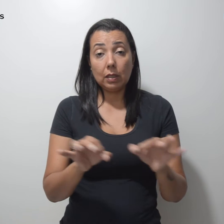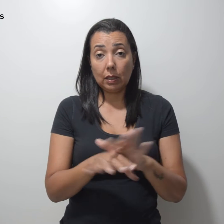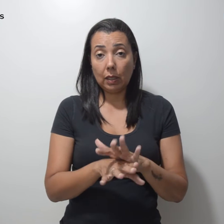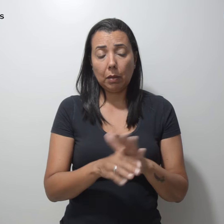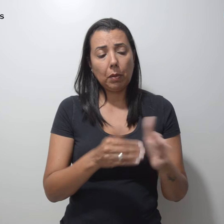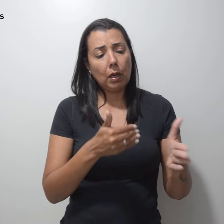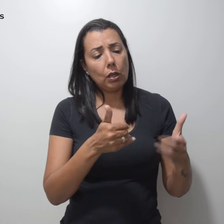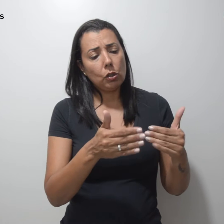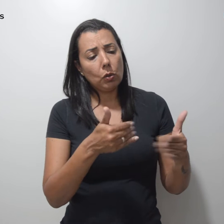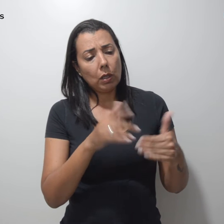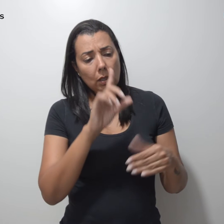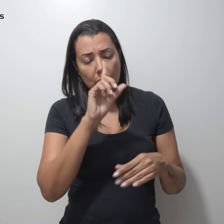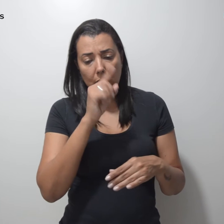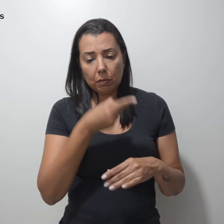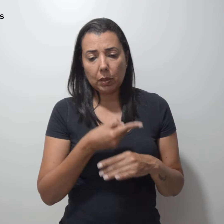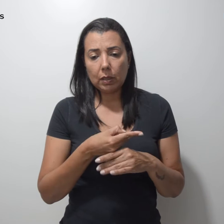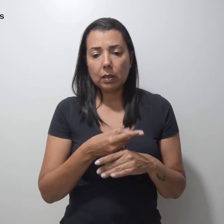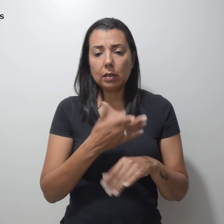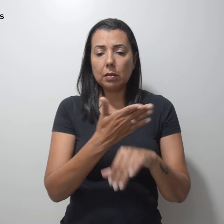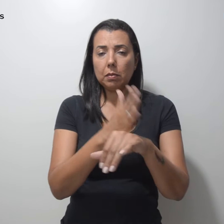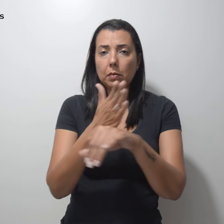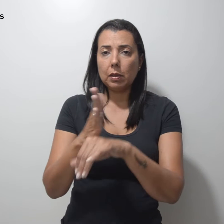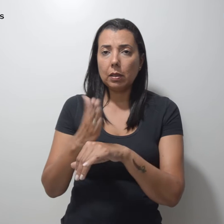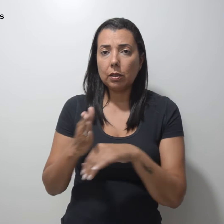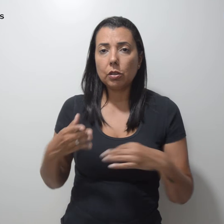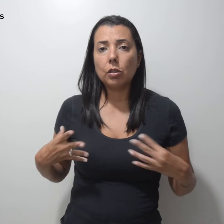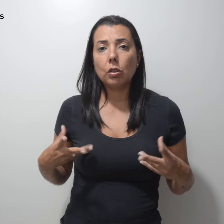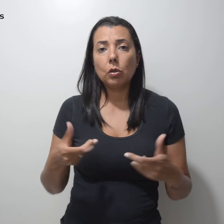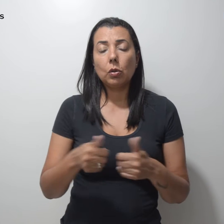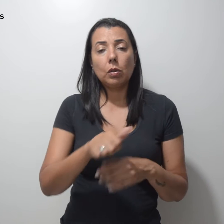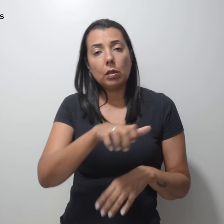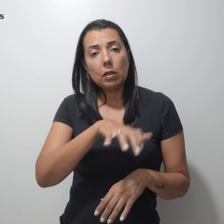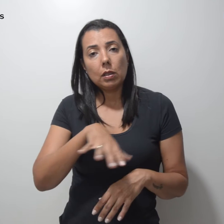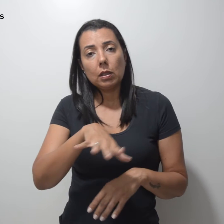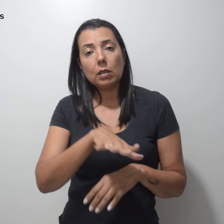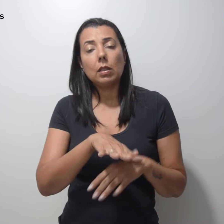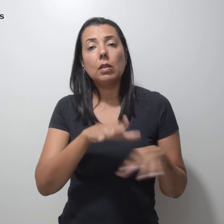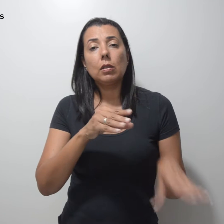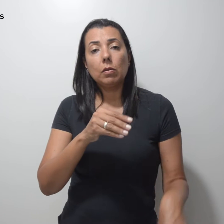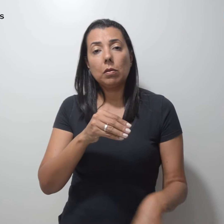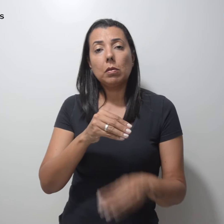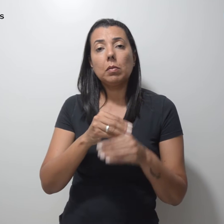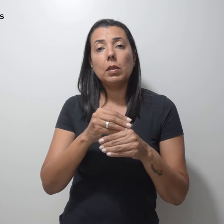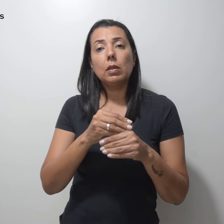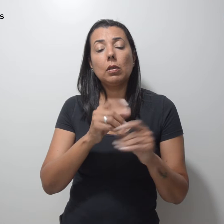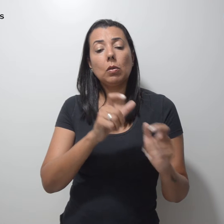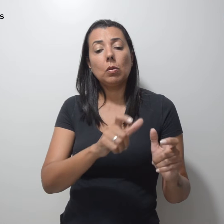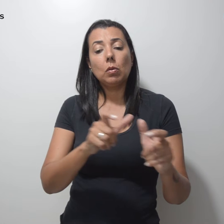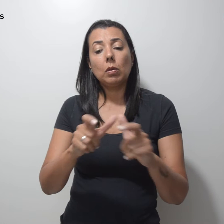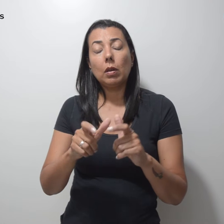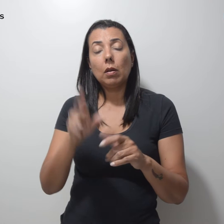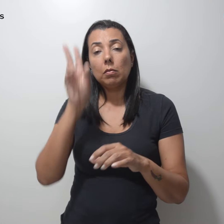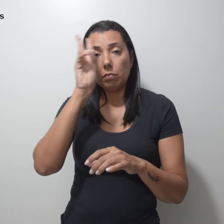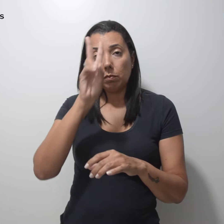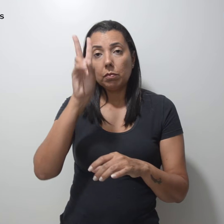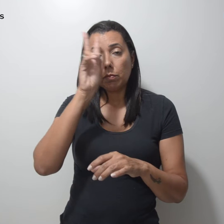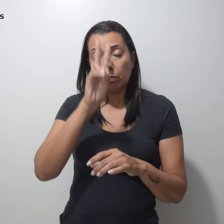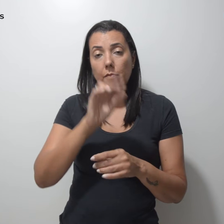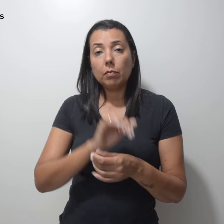articulando demandas de praticamente todas as áreas que compõem o Departamento de História. Ou